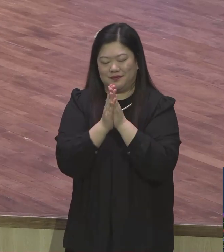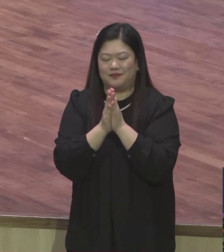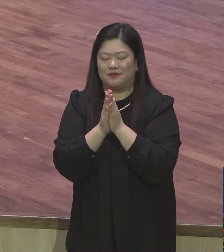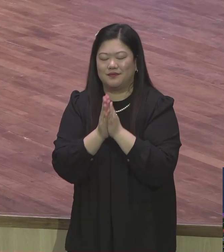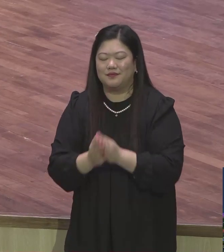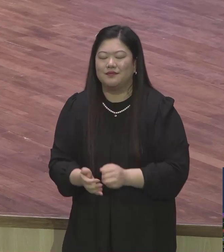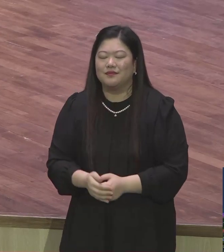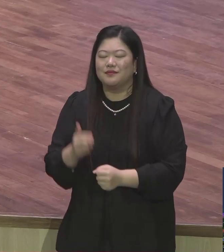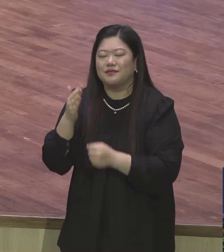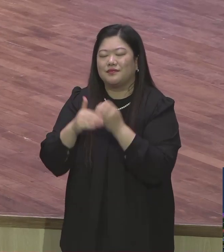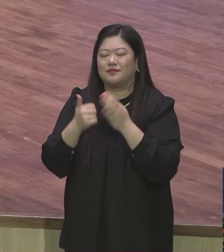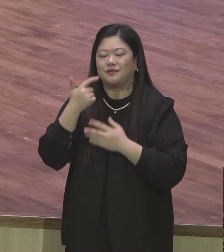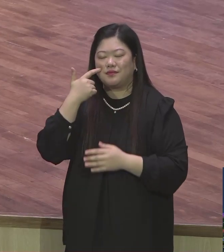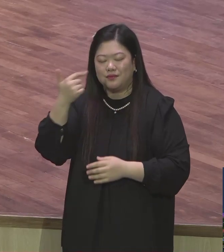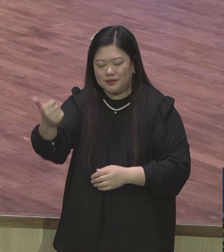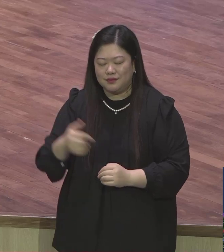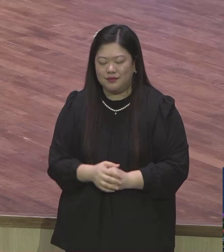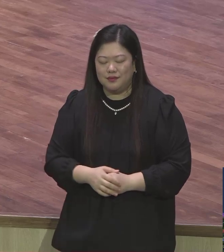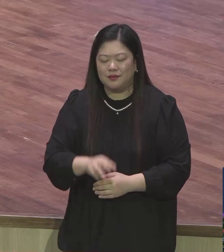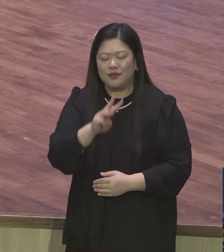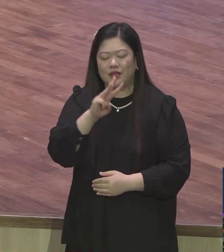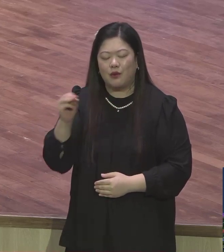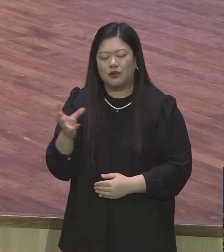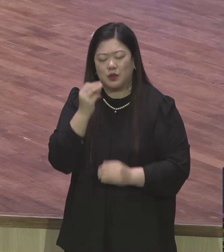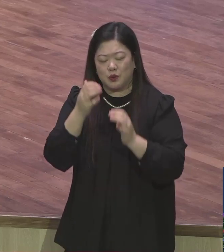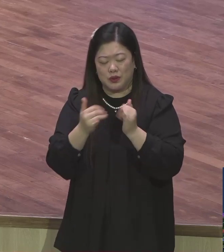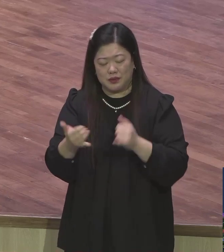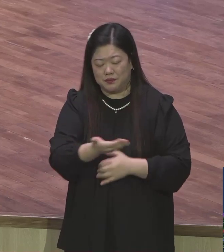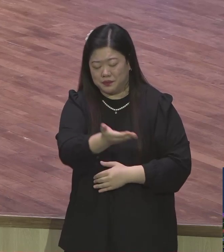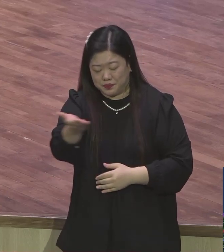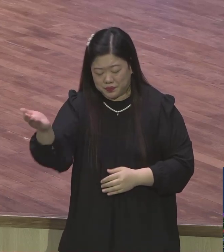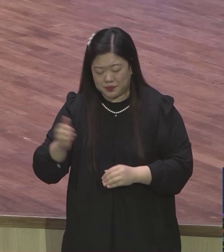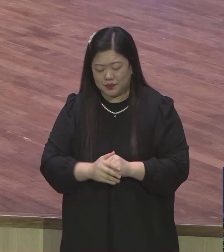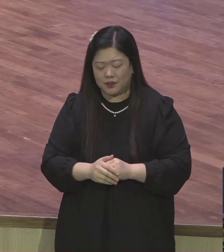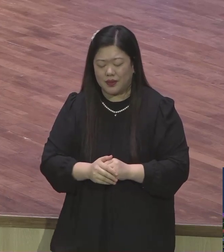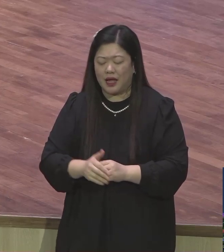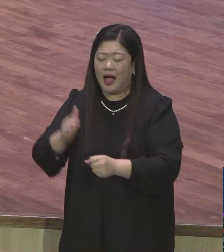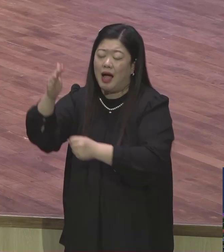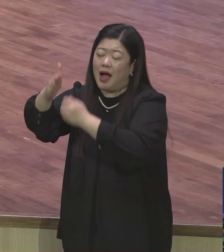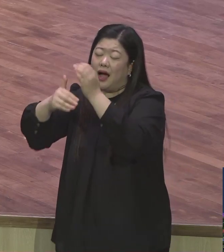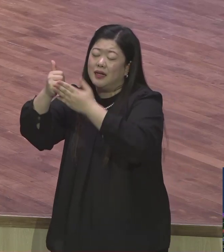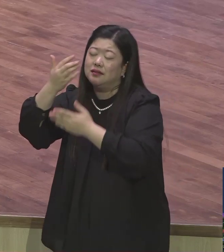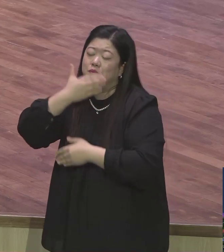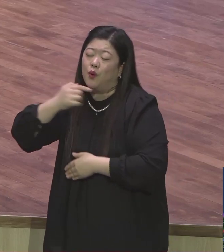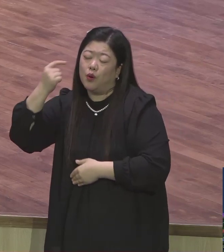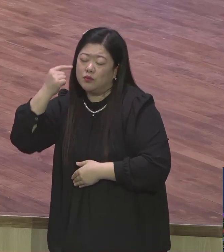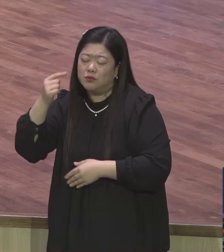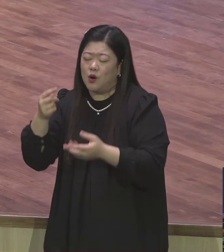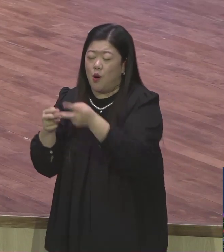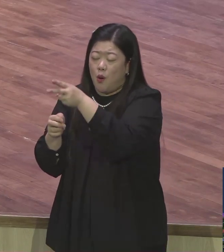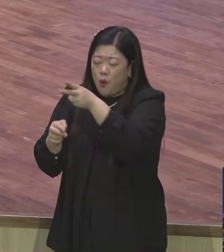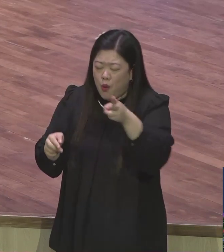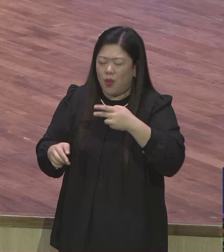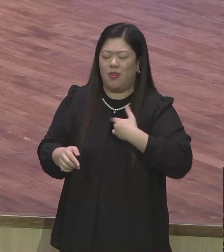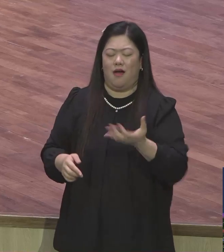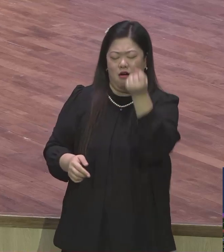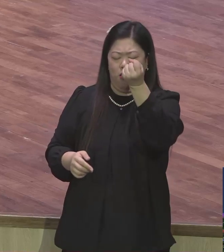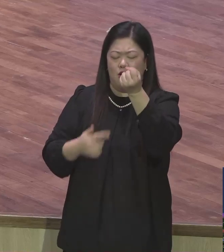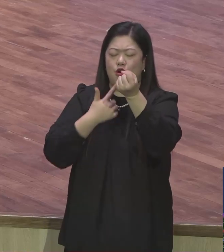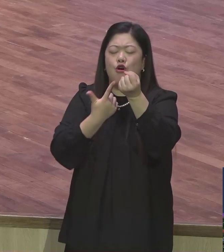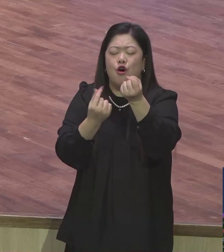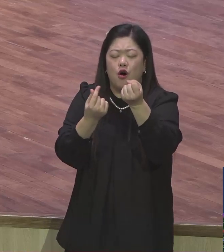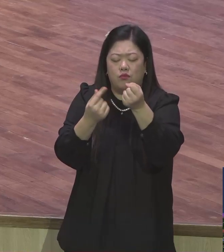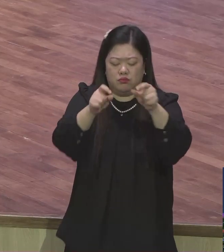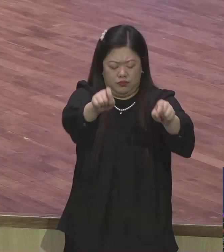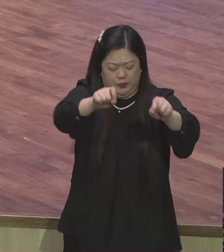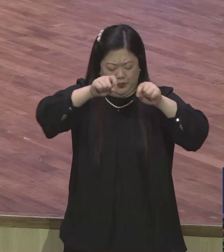우리 영계 모든 성도들 하나님의 복음이 바울의 고백처럼 나의 고백 복음이 되게 하여 주옵소서.